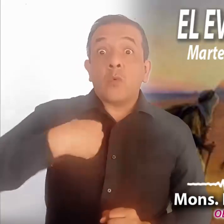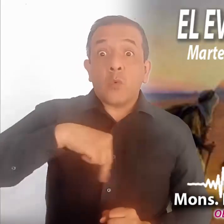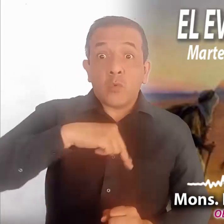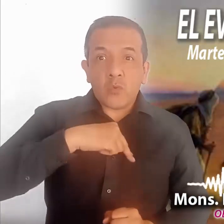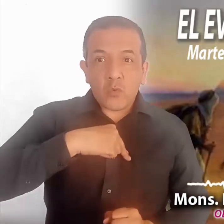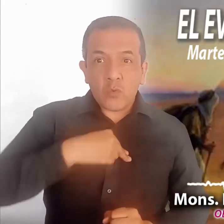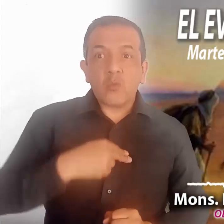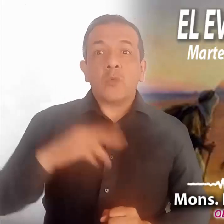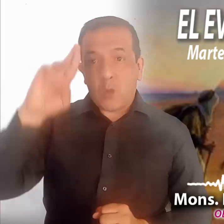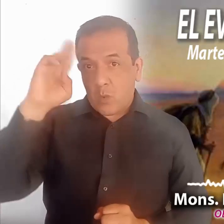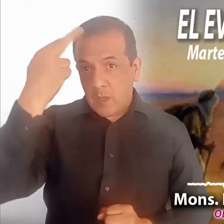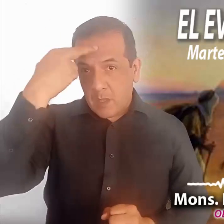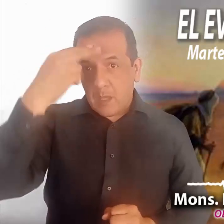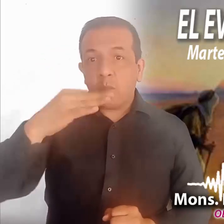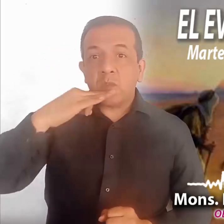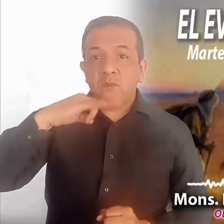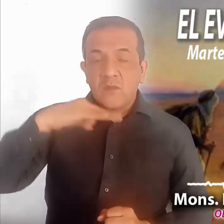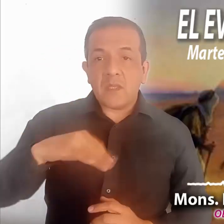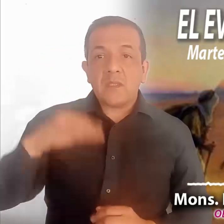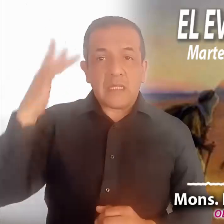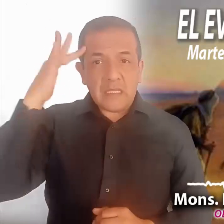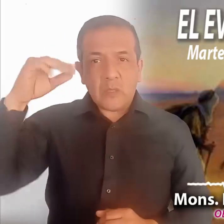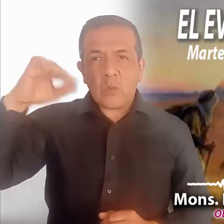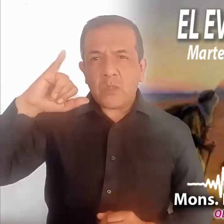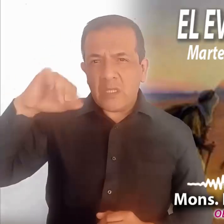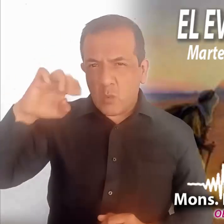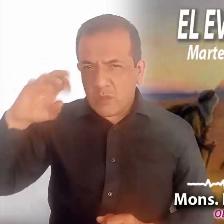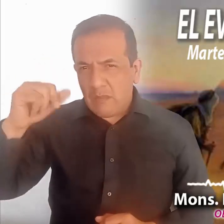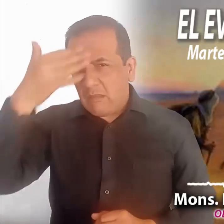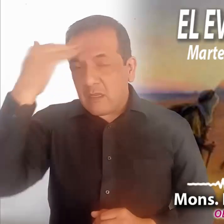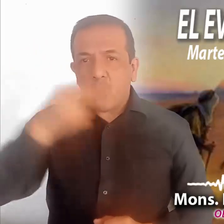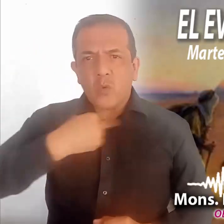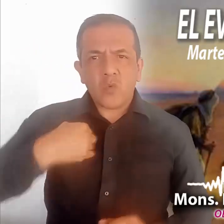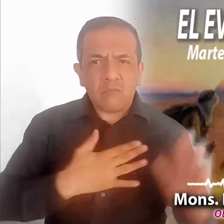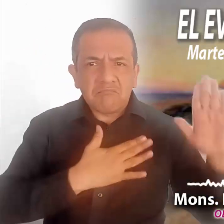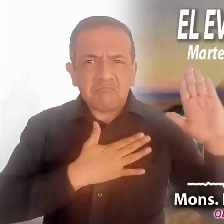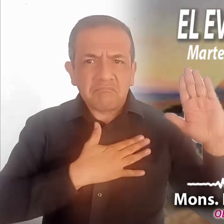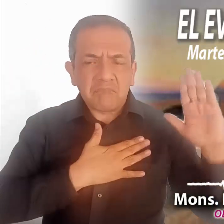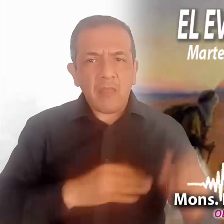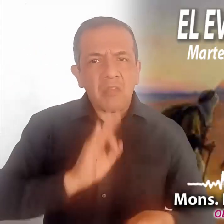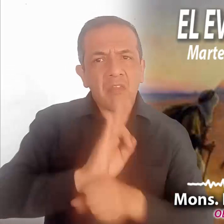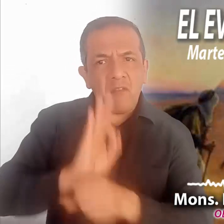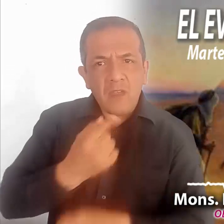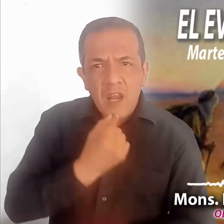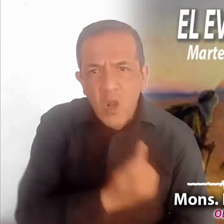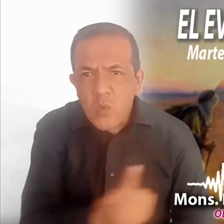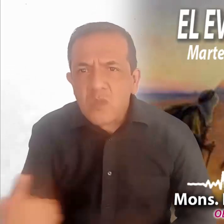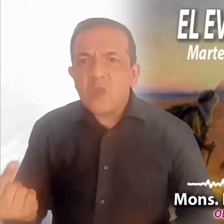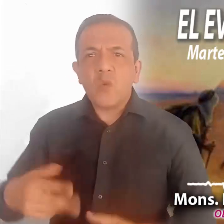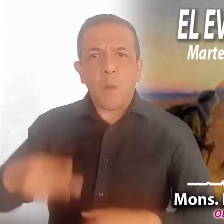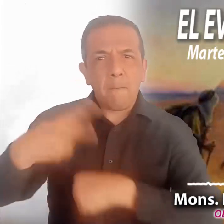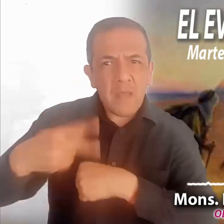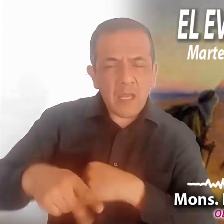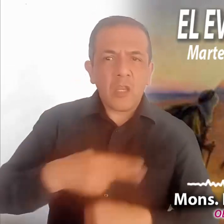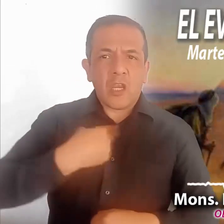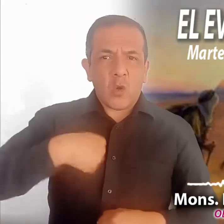inocentes, hagamos un firme propósito y compromiso de defender a todos los niños de todos los peligros que los acechan. Que